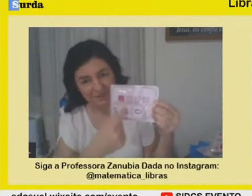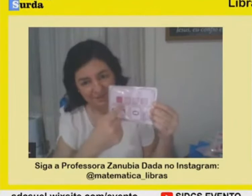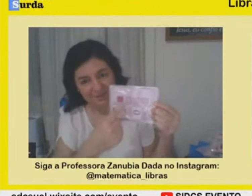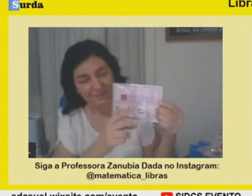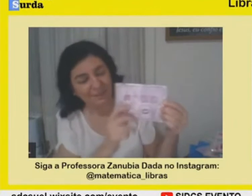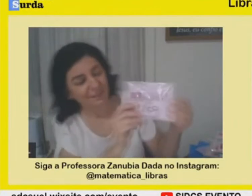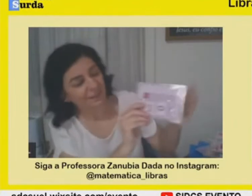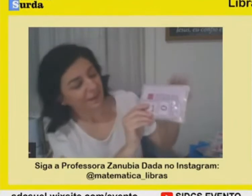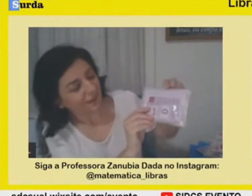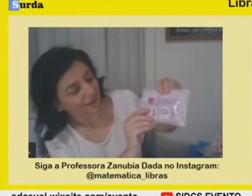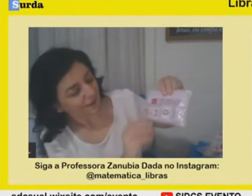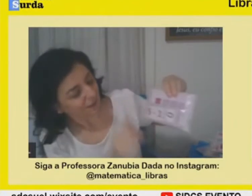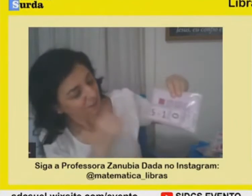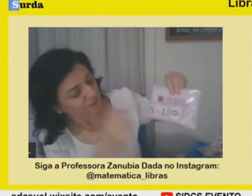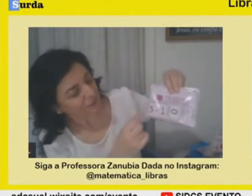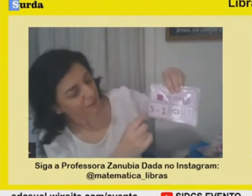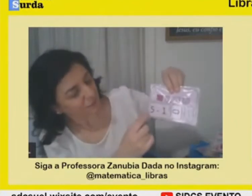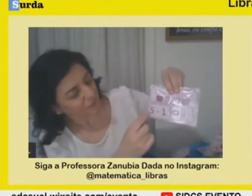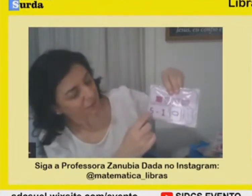esse.